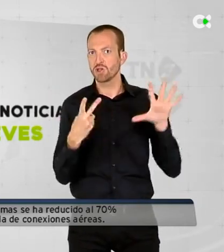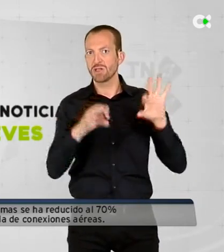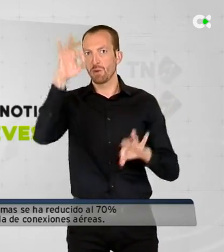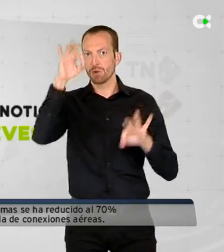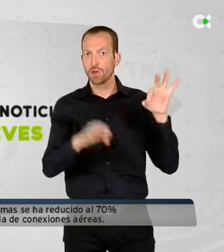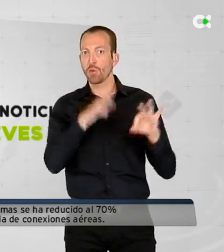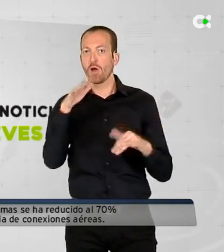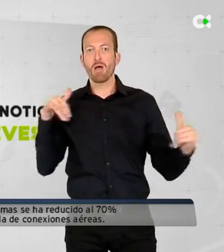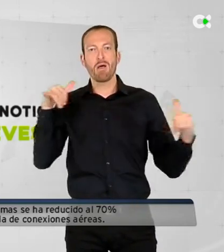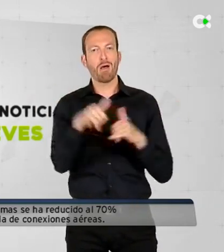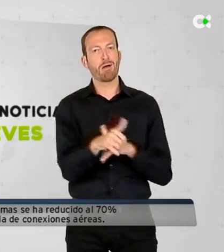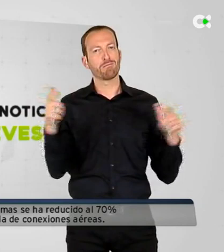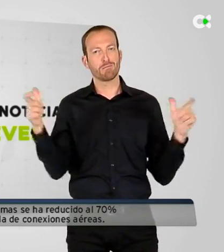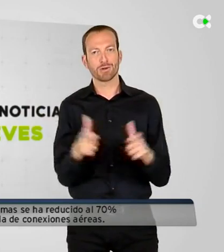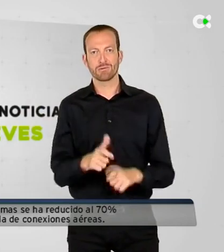pérdida de conexiones aéreas.